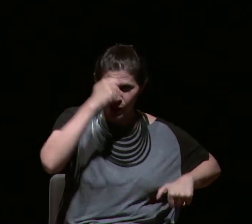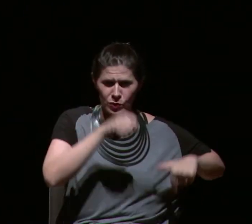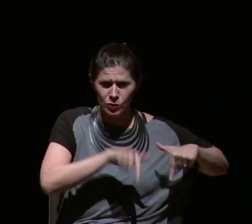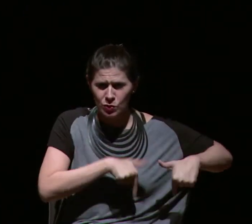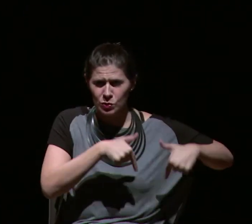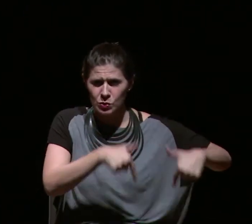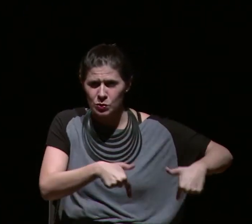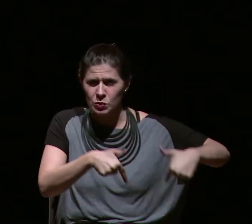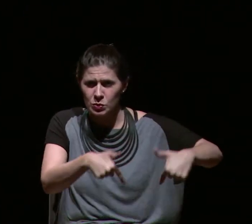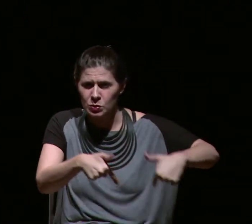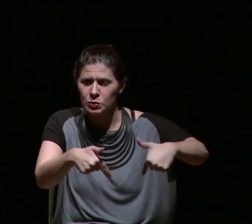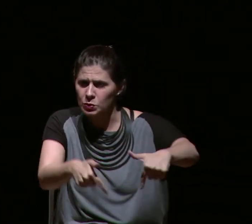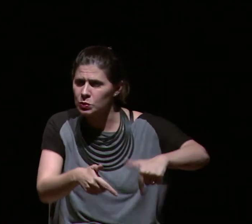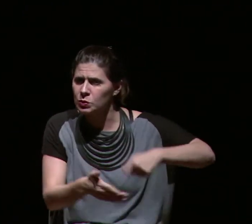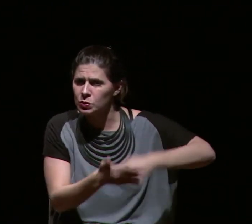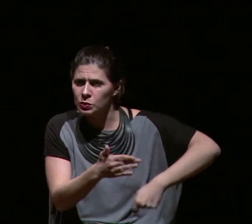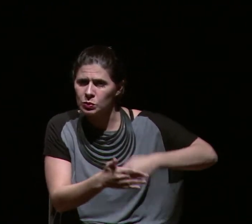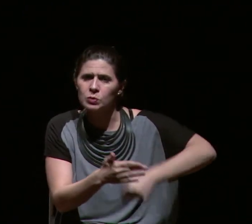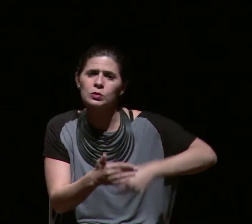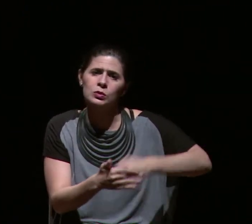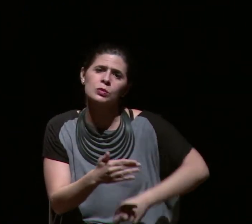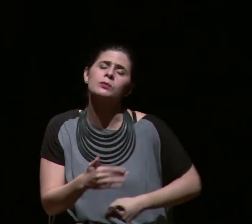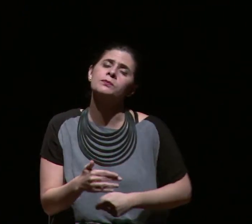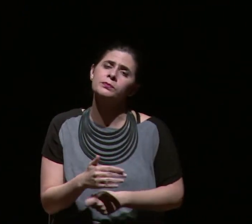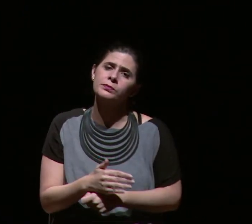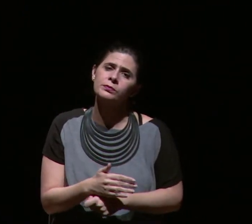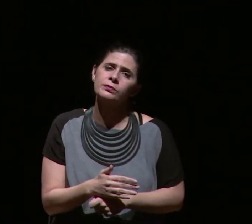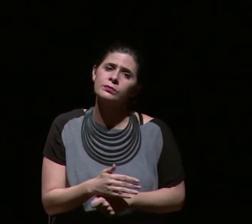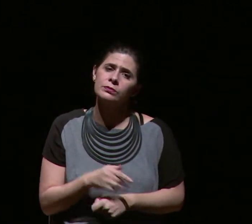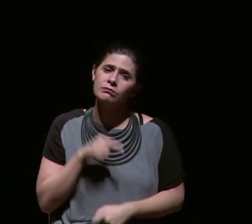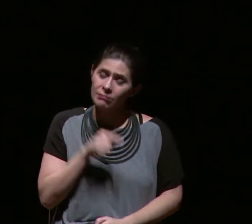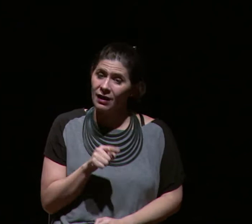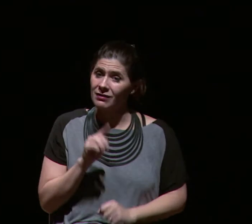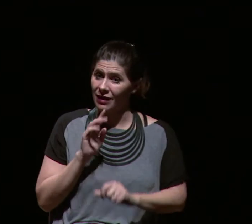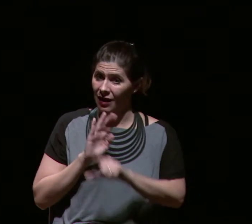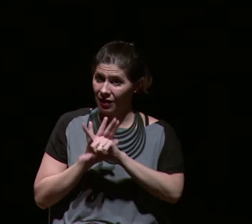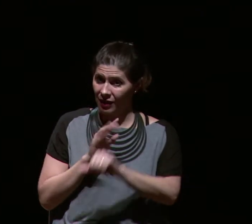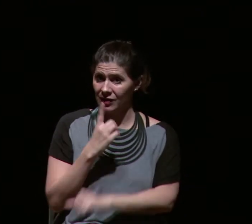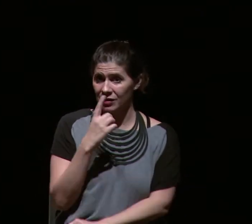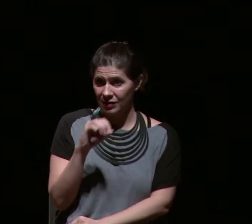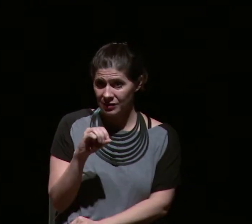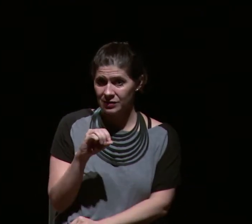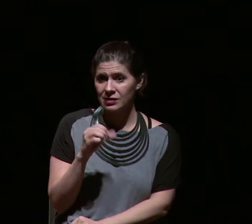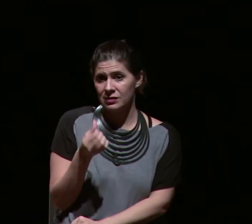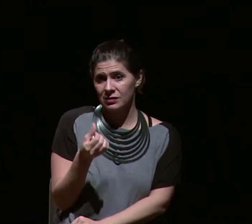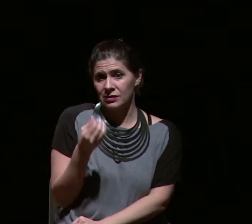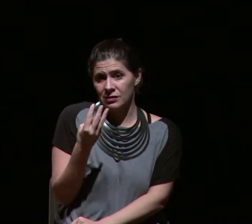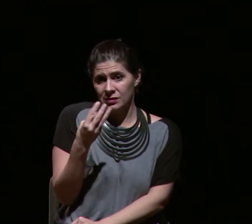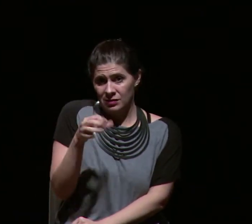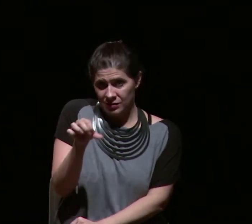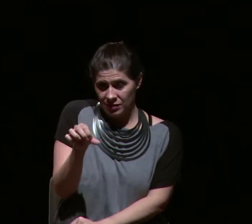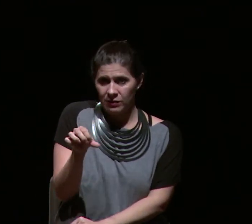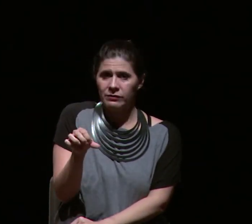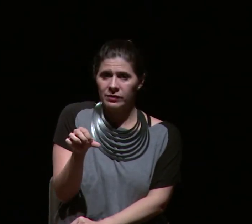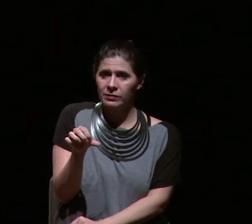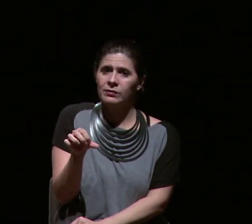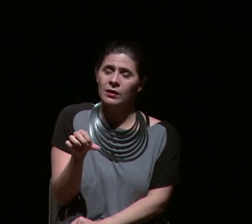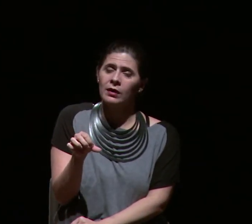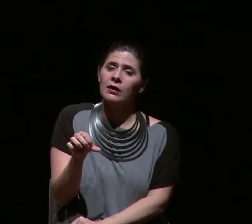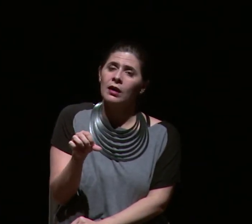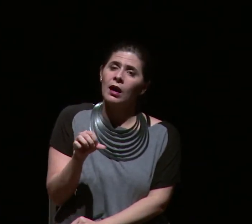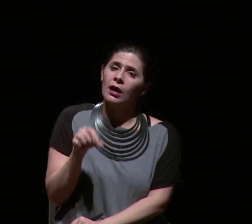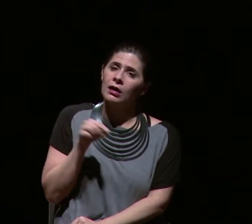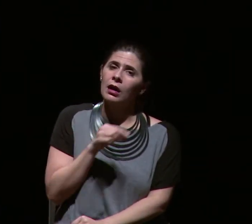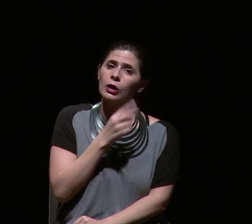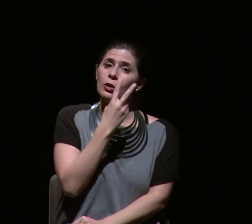políticas afirmativas instituídas pelo governo brasileiro do período, a Lei 10.639, em vigor desde 2003, tornou